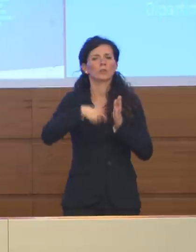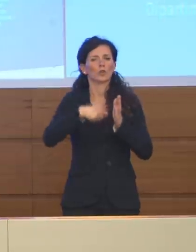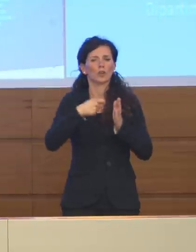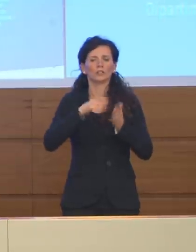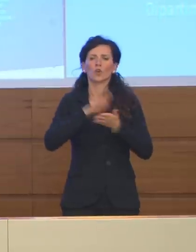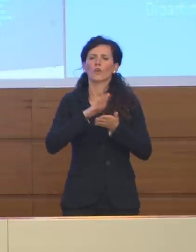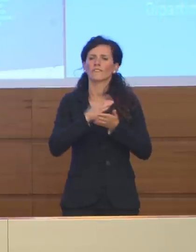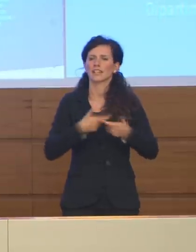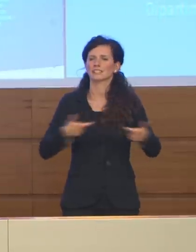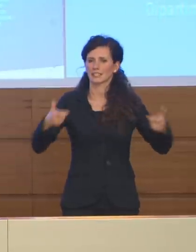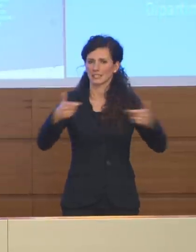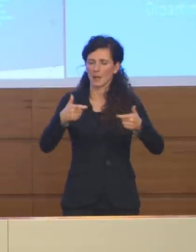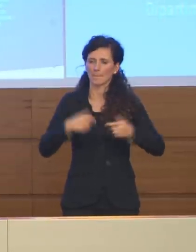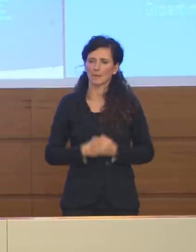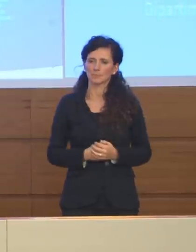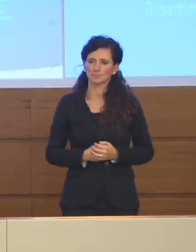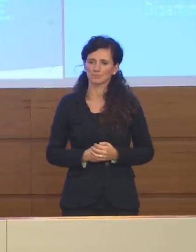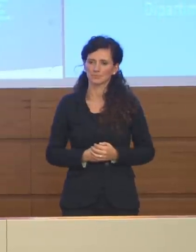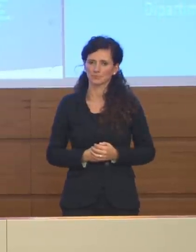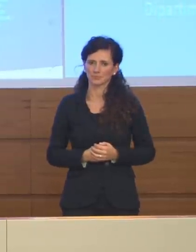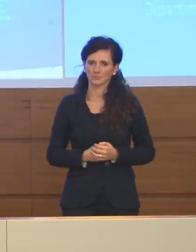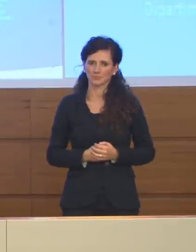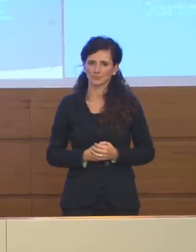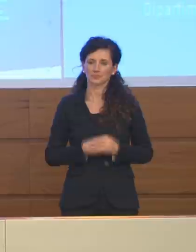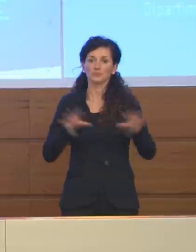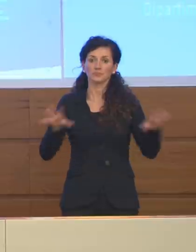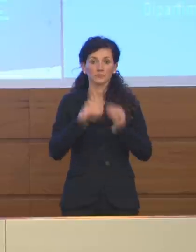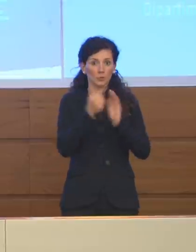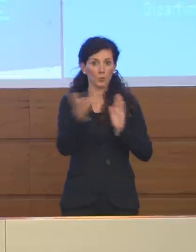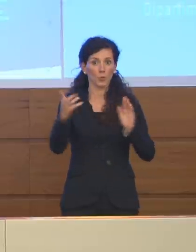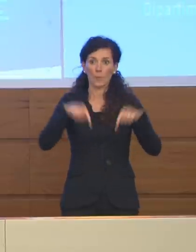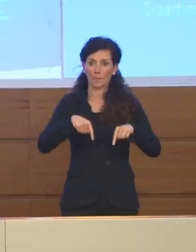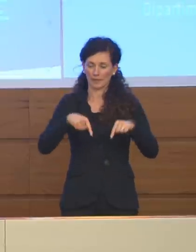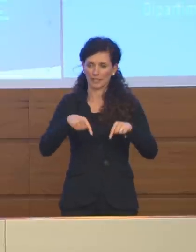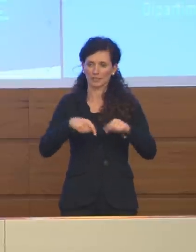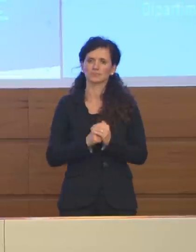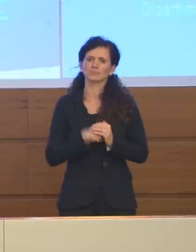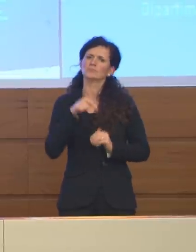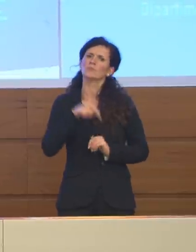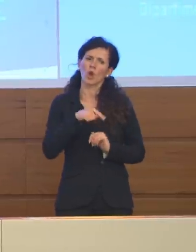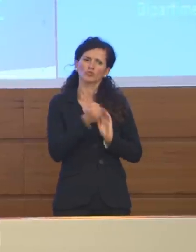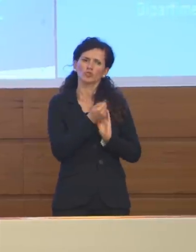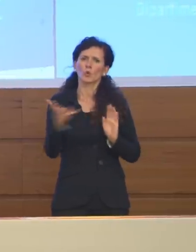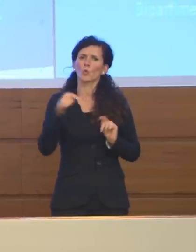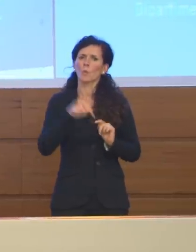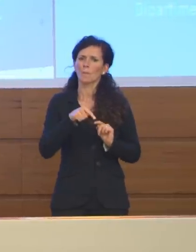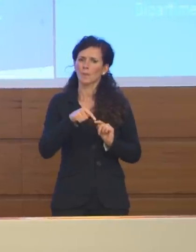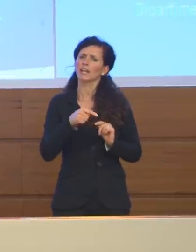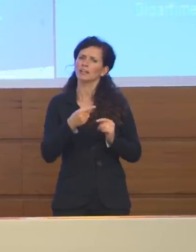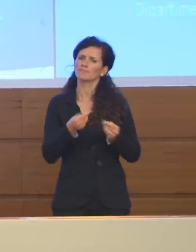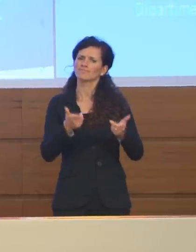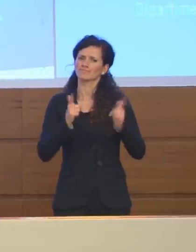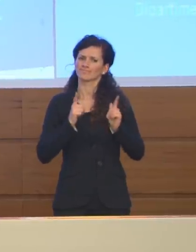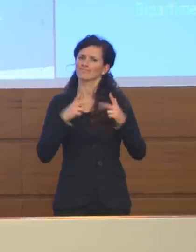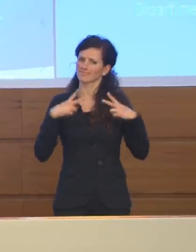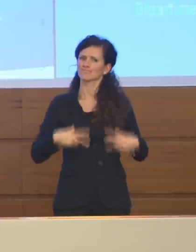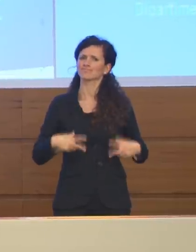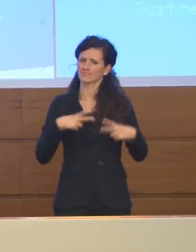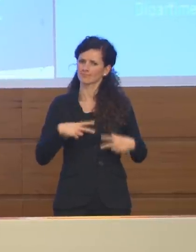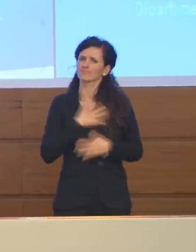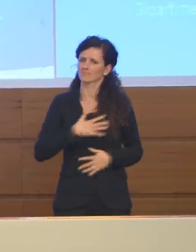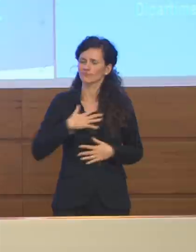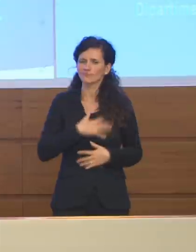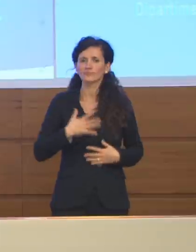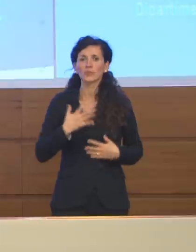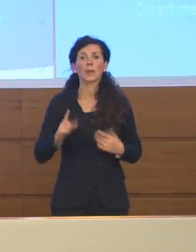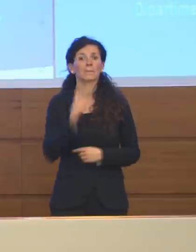conferenza stampa intanto partiamo con i numeri di oggi i numeri di oggi sono particolarmente confortanti per la prima volta